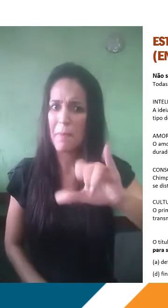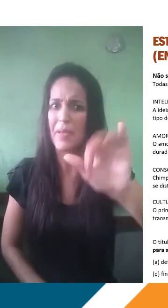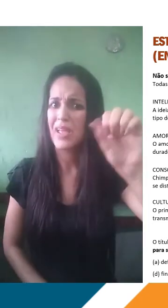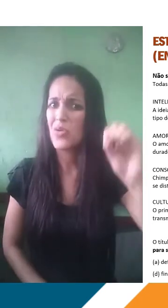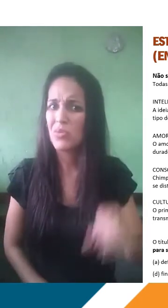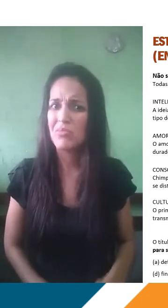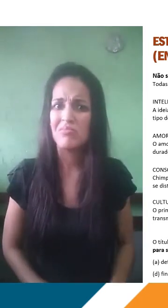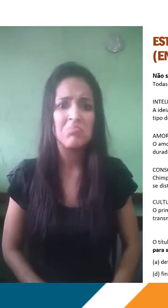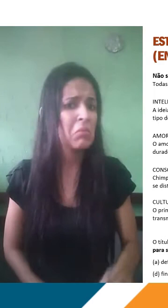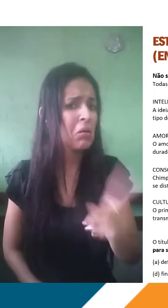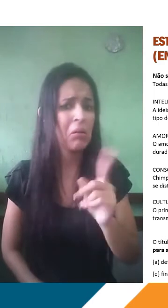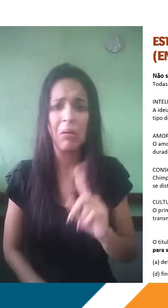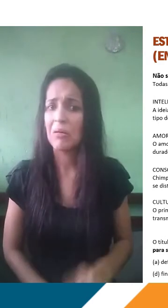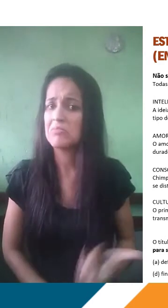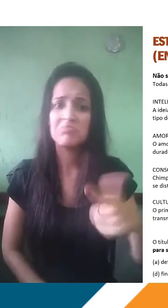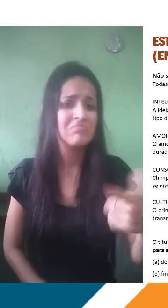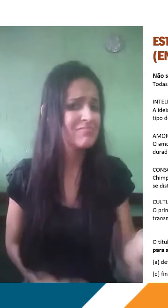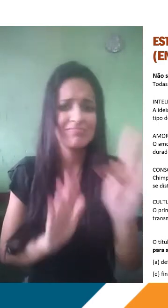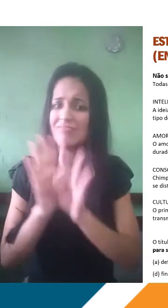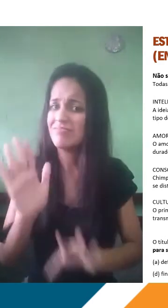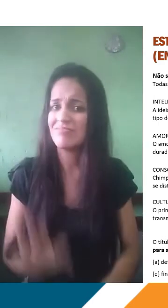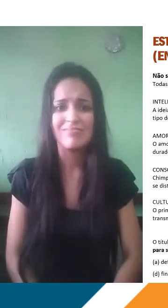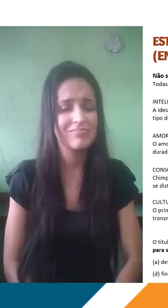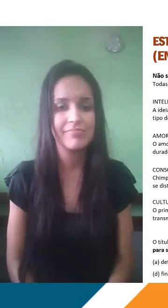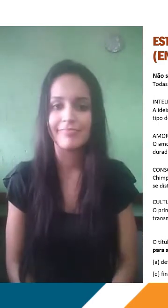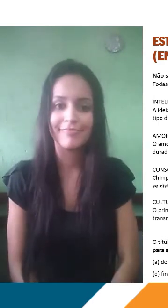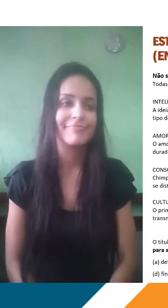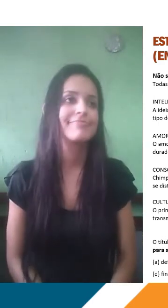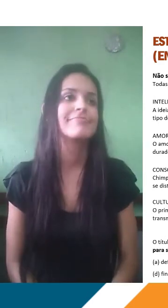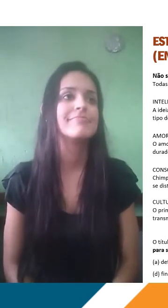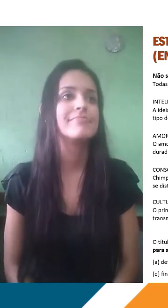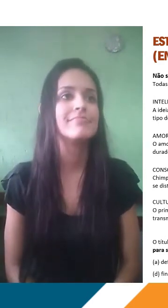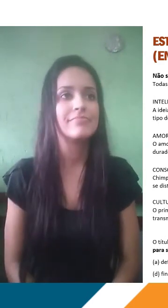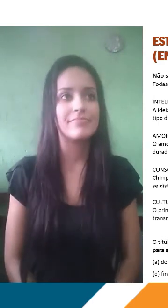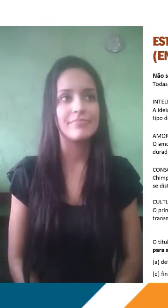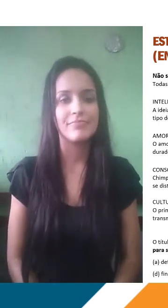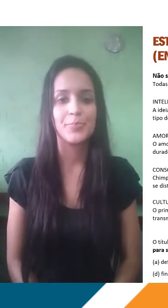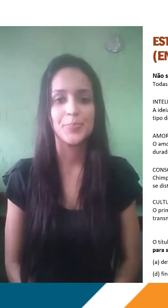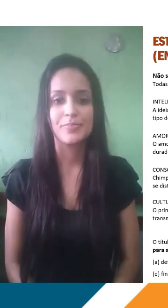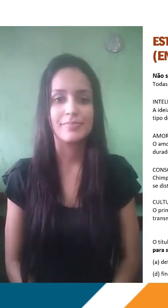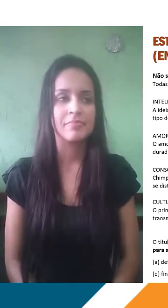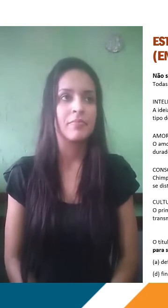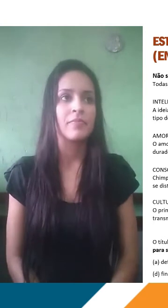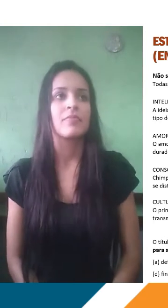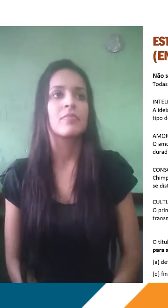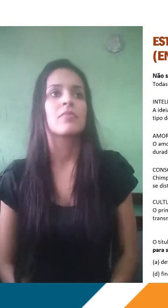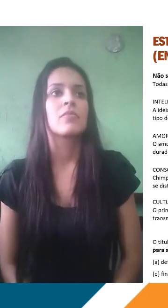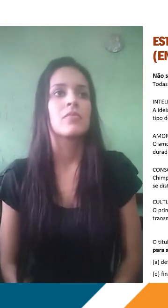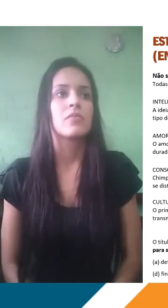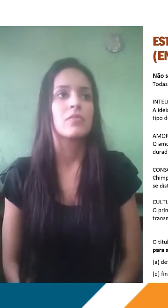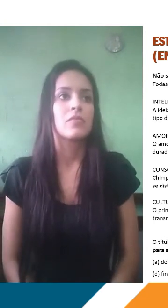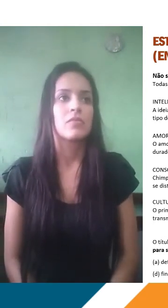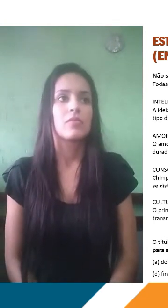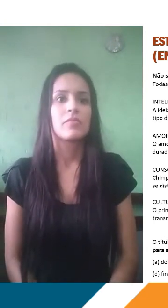como estratégias argumentativas Por isso, podemos desconsiderar a letra D Continuando o